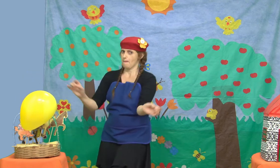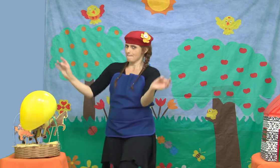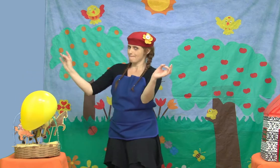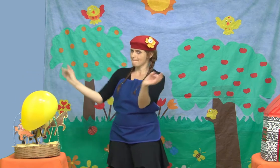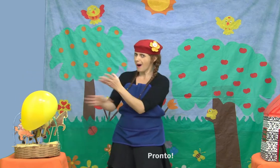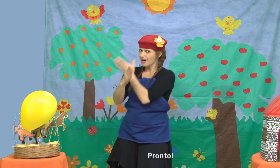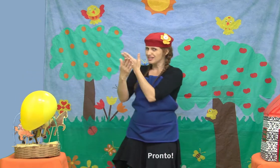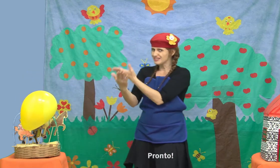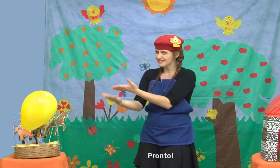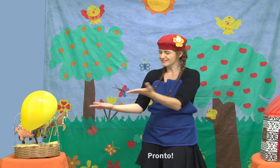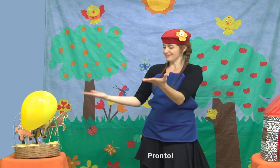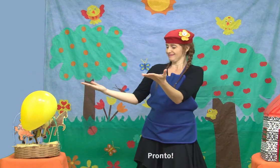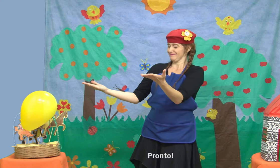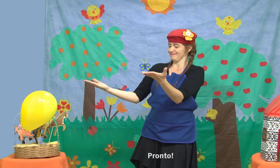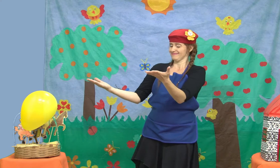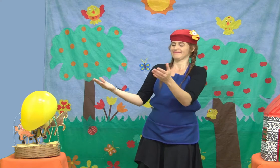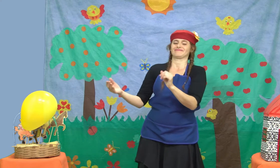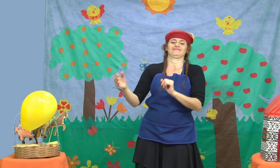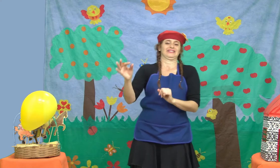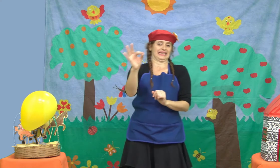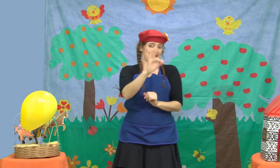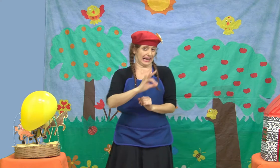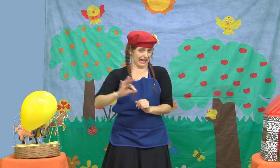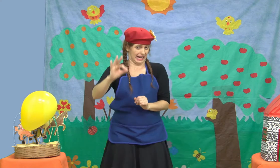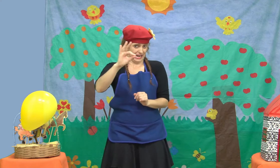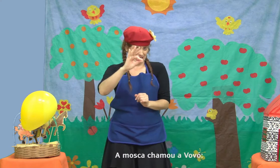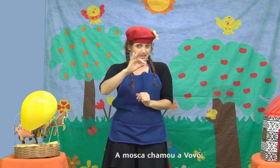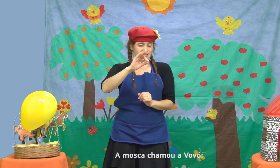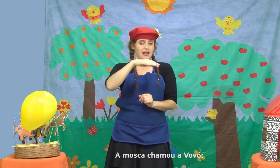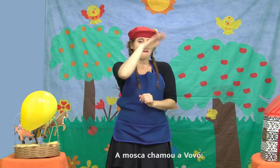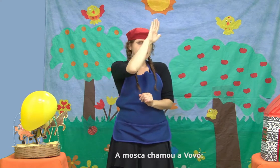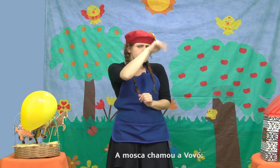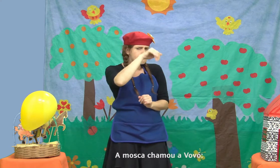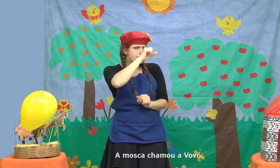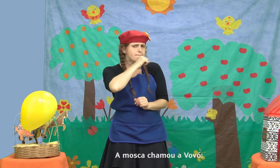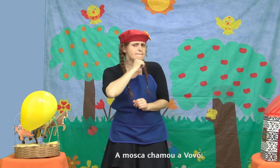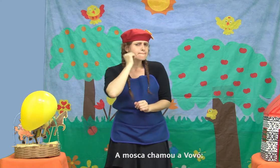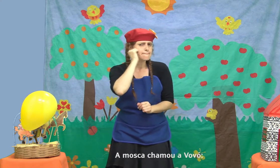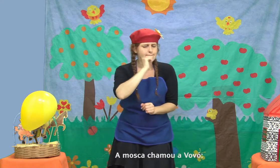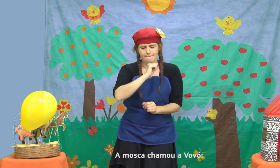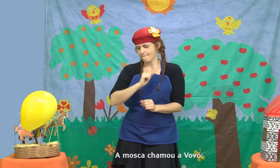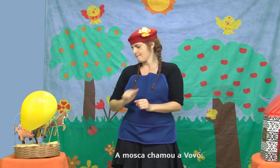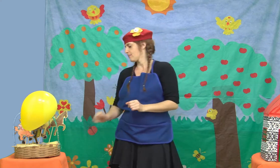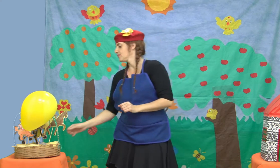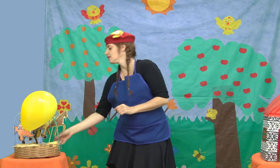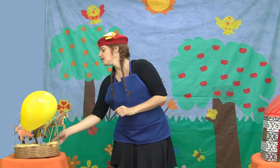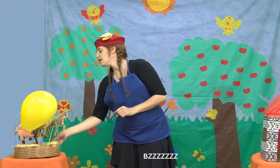pronto a mosca chamou a vovó van